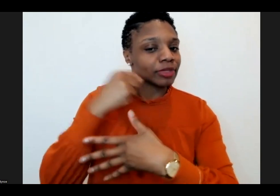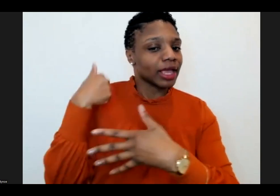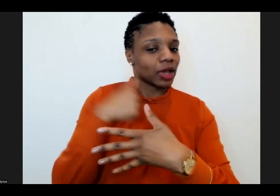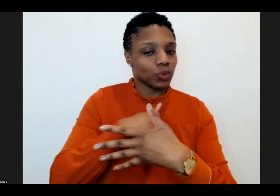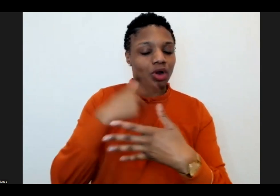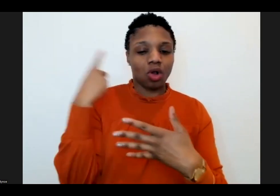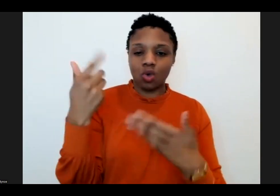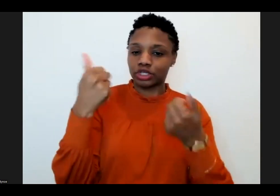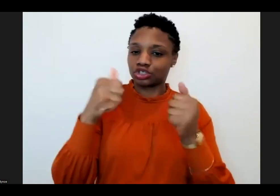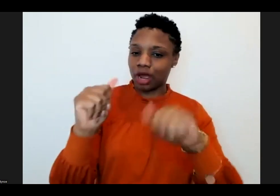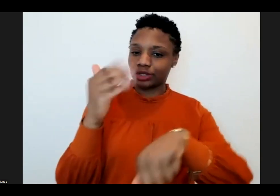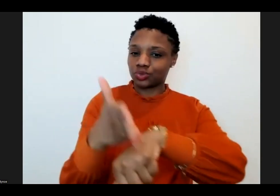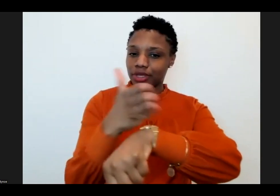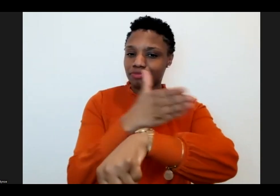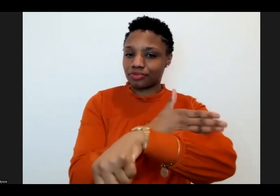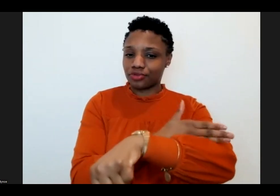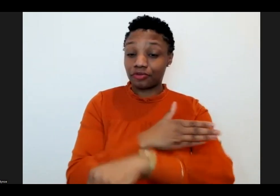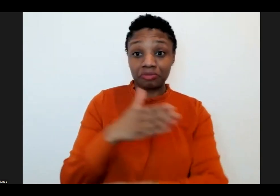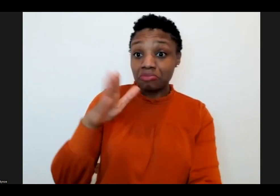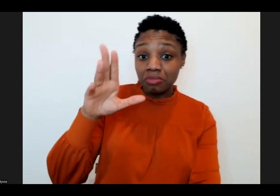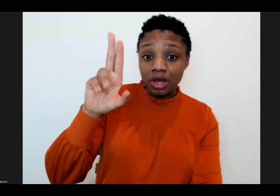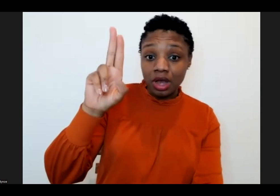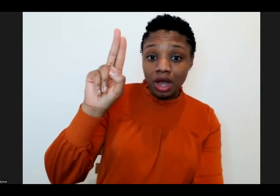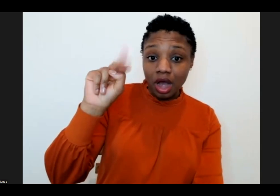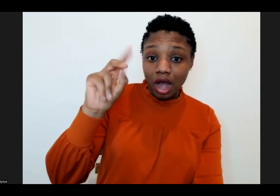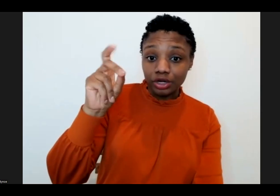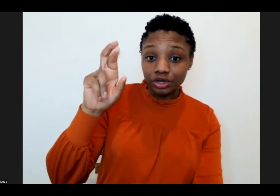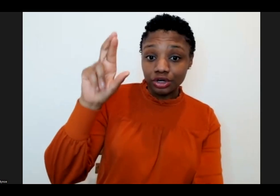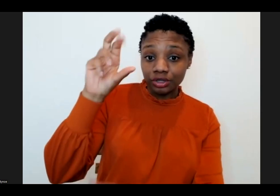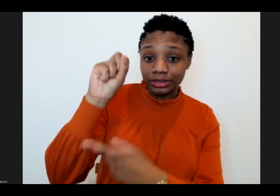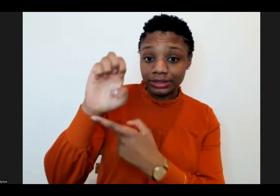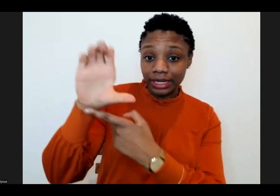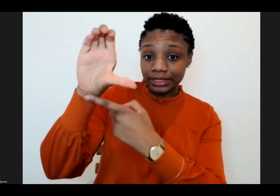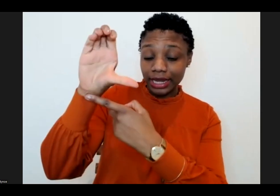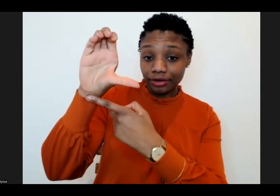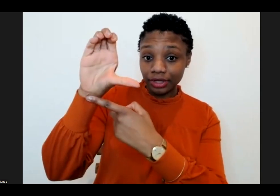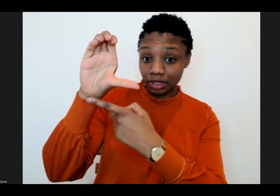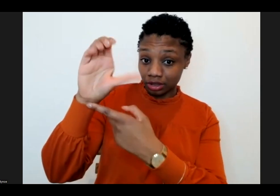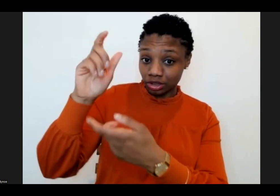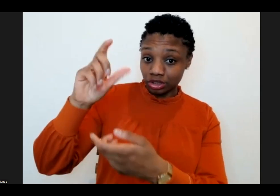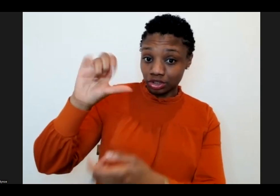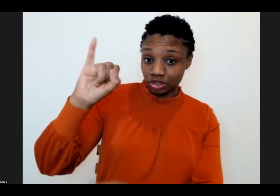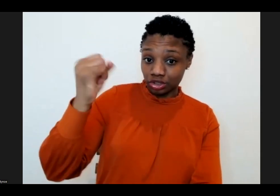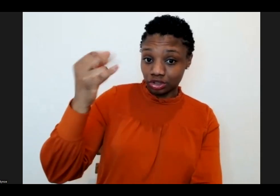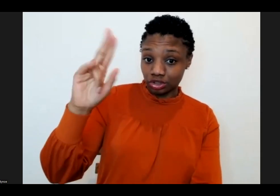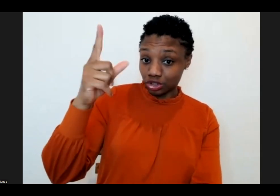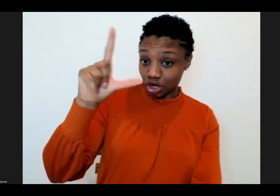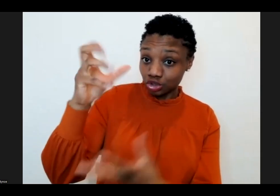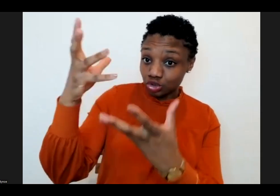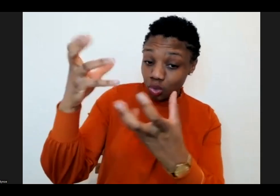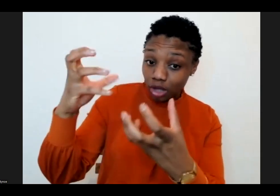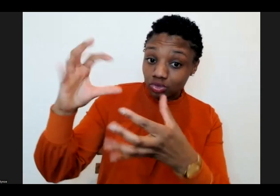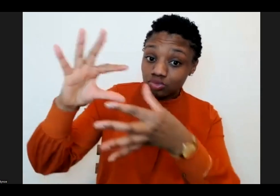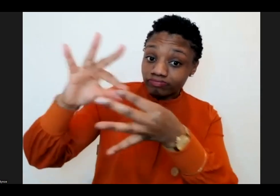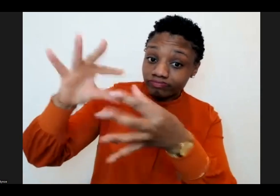trabajando y que queremos mejorar en nuestro trabajo Cada día eh subsecretario eh No